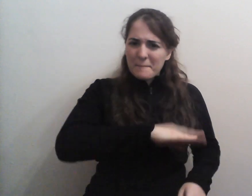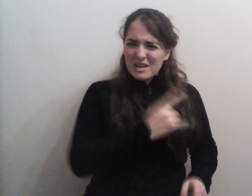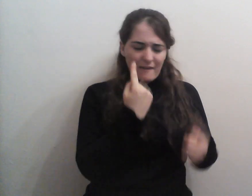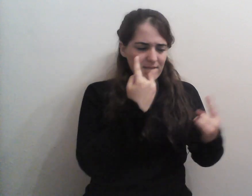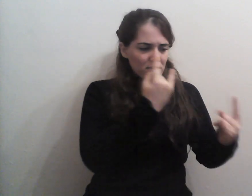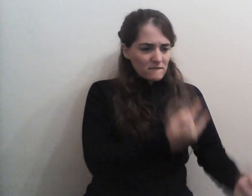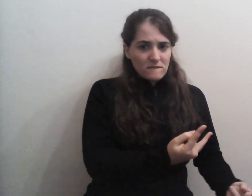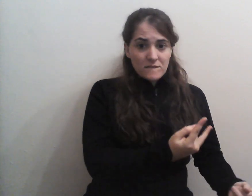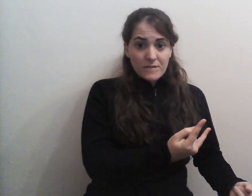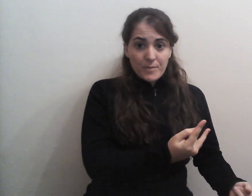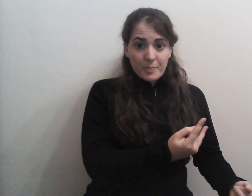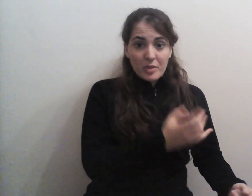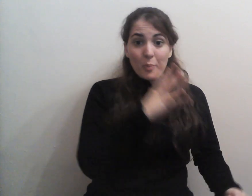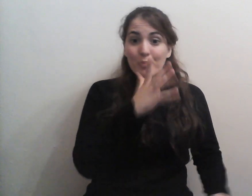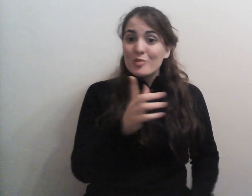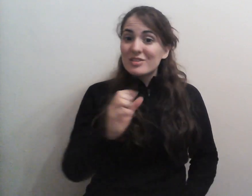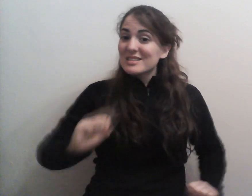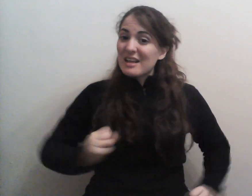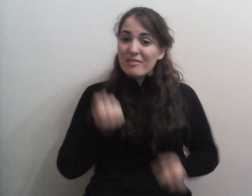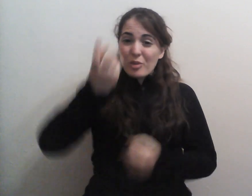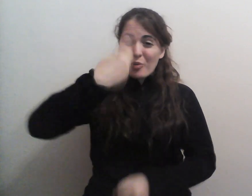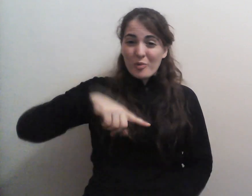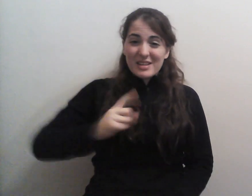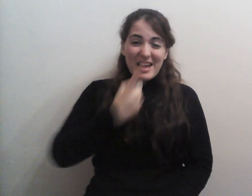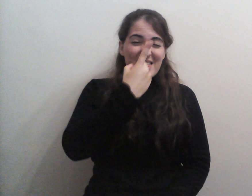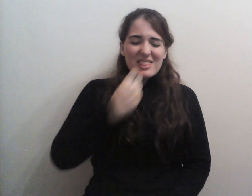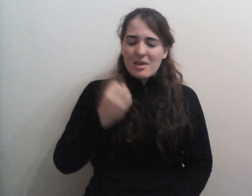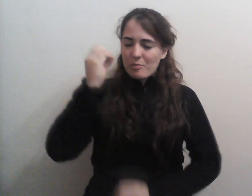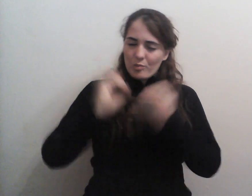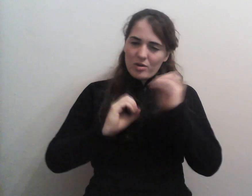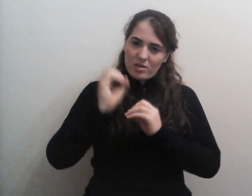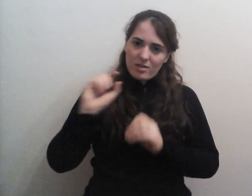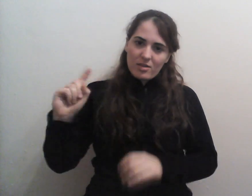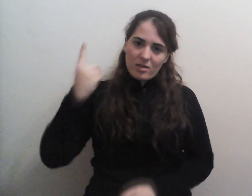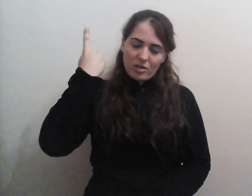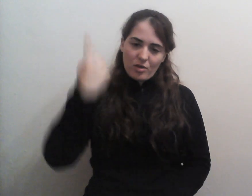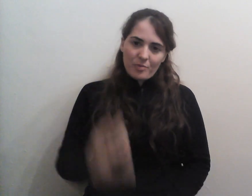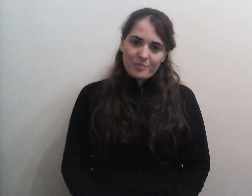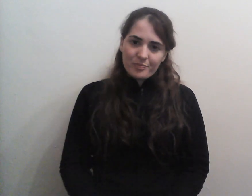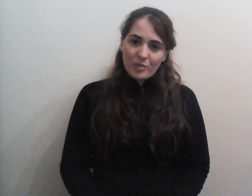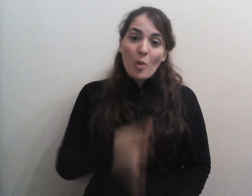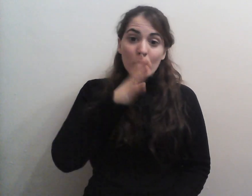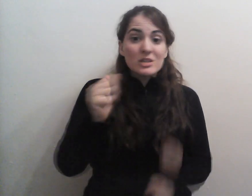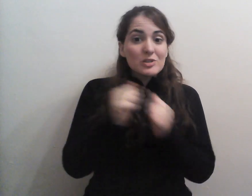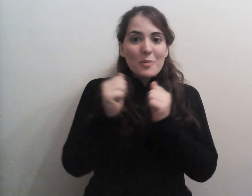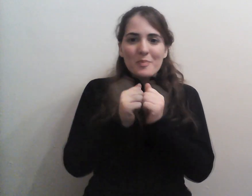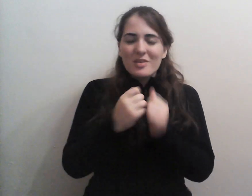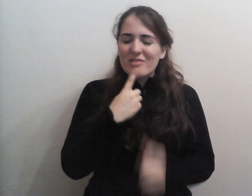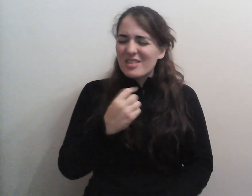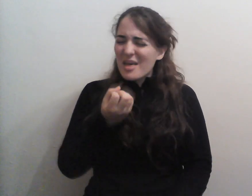es 100% del Señor. Y con razón, Pedro decía: bendito el Dios y Padre. Bendito el